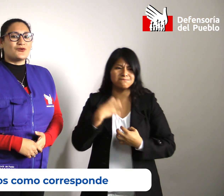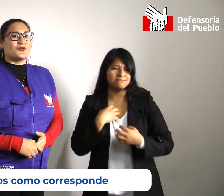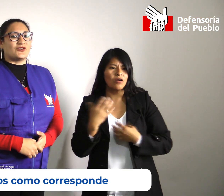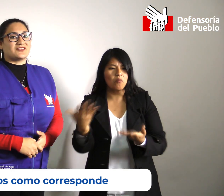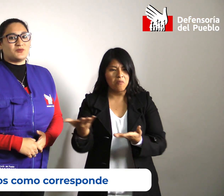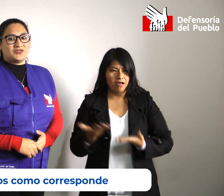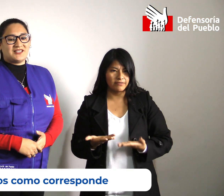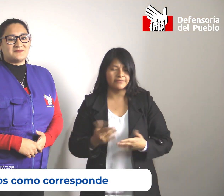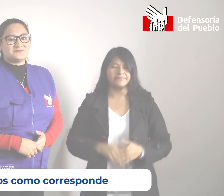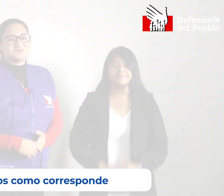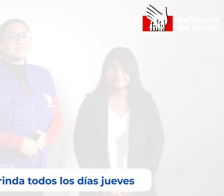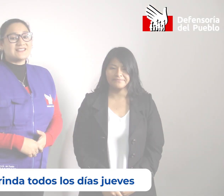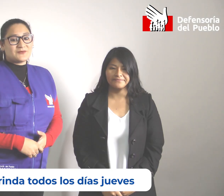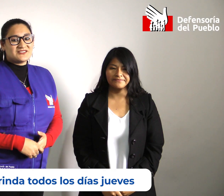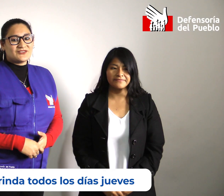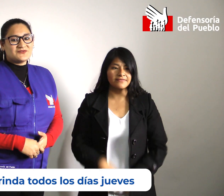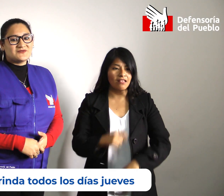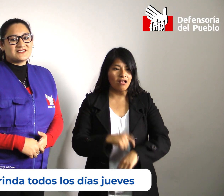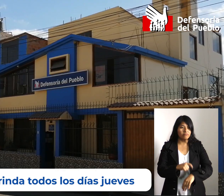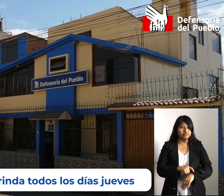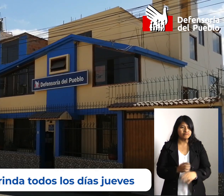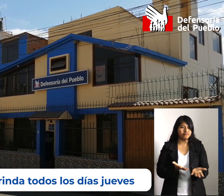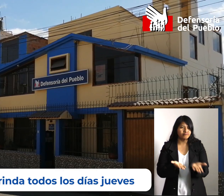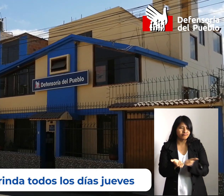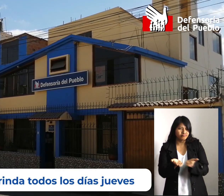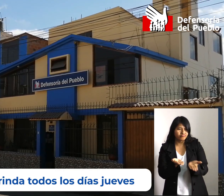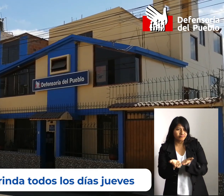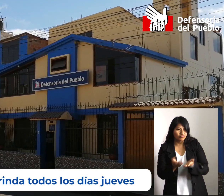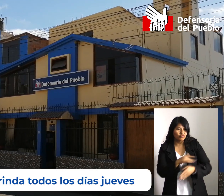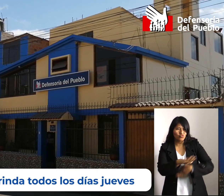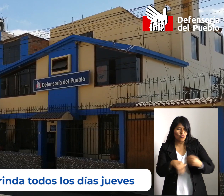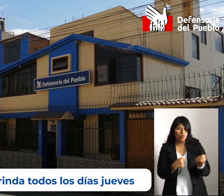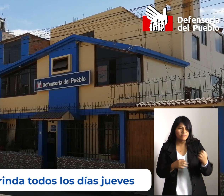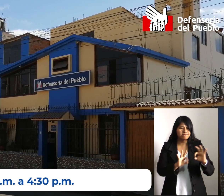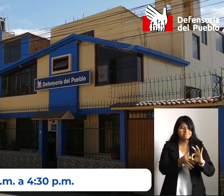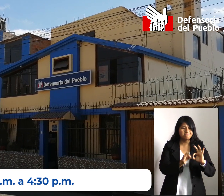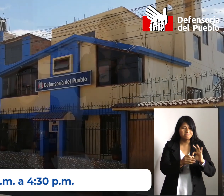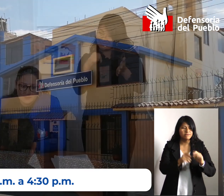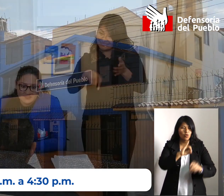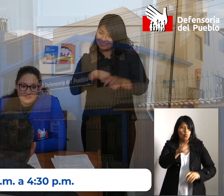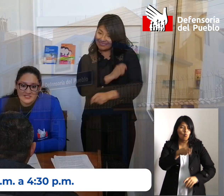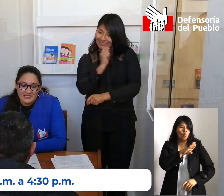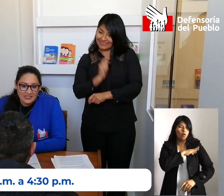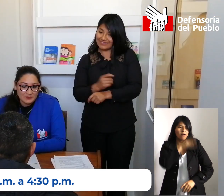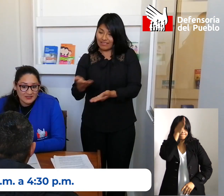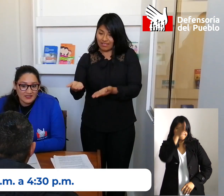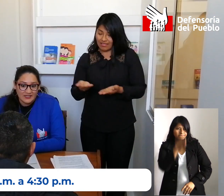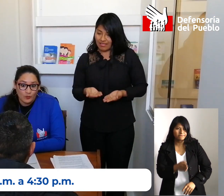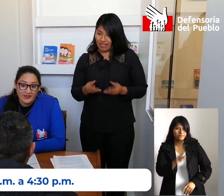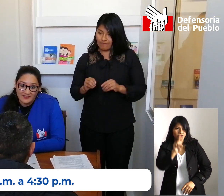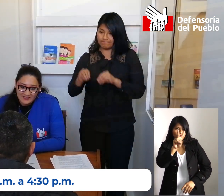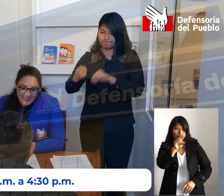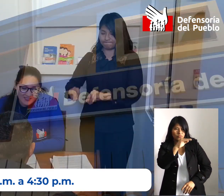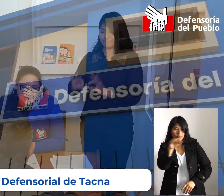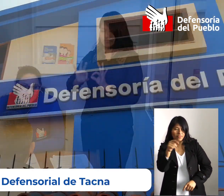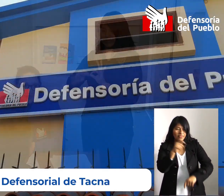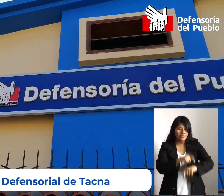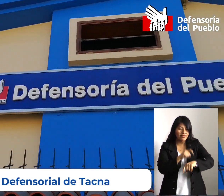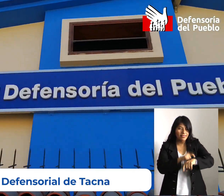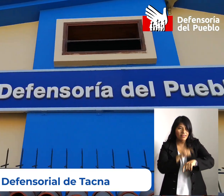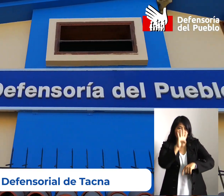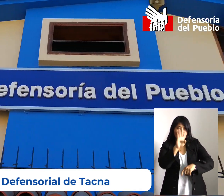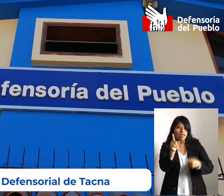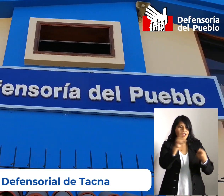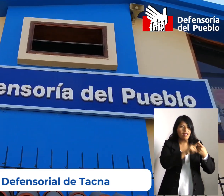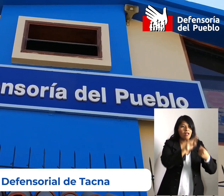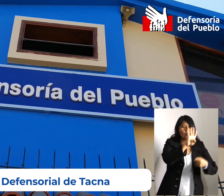atendidos como corresponde. Este servicio se brinda todos los días jueves de 2 a 4.30 de la tarde en la